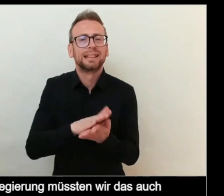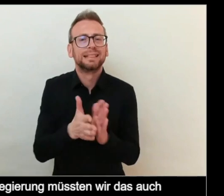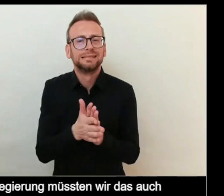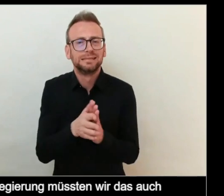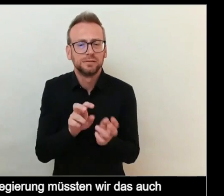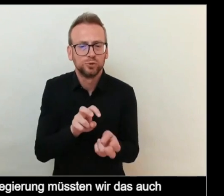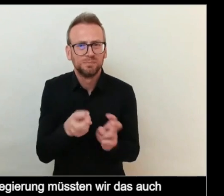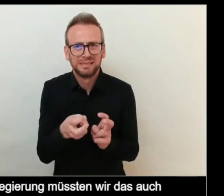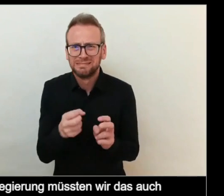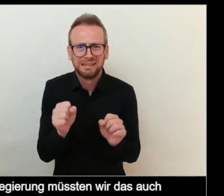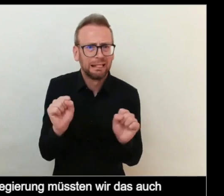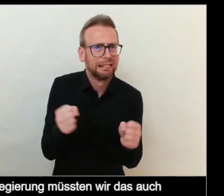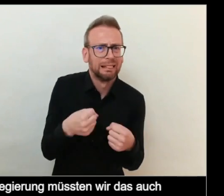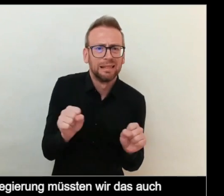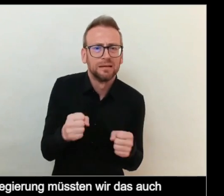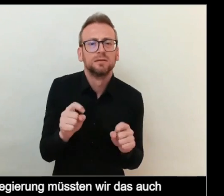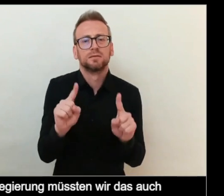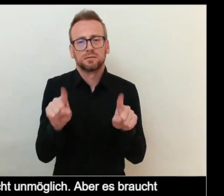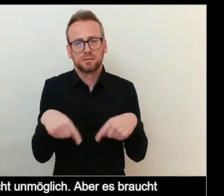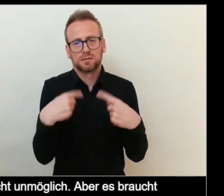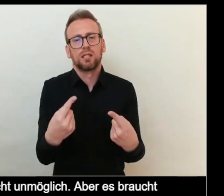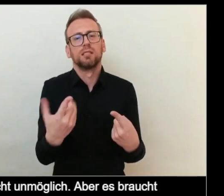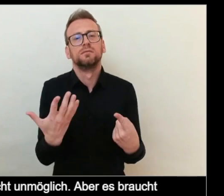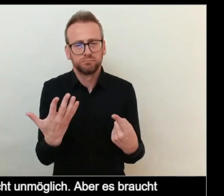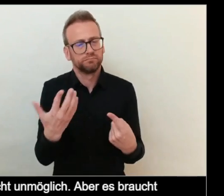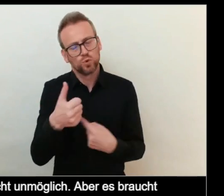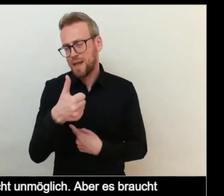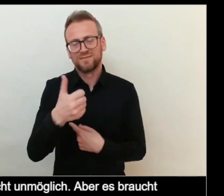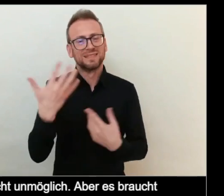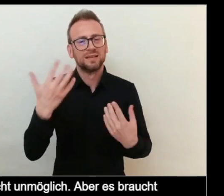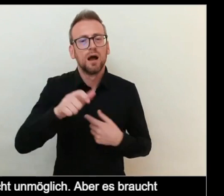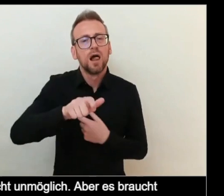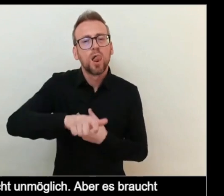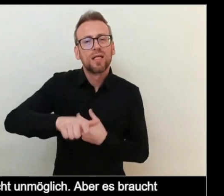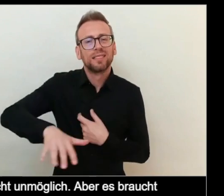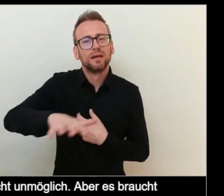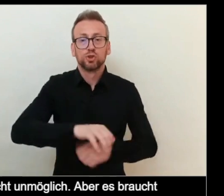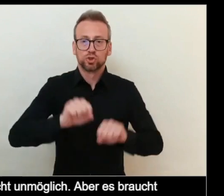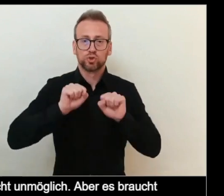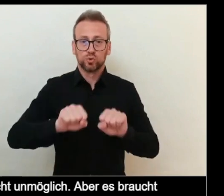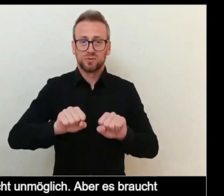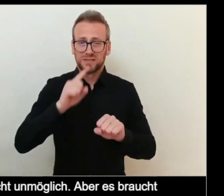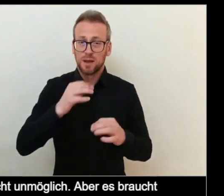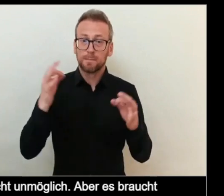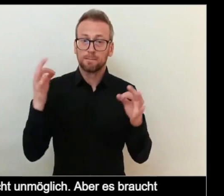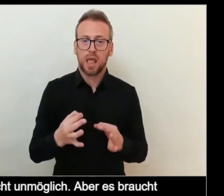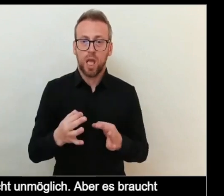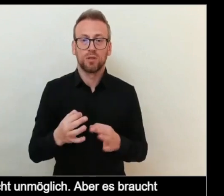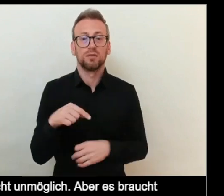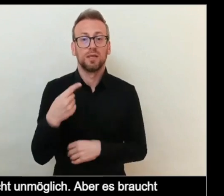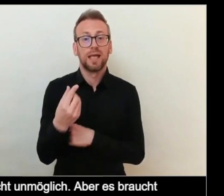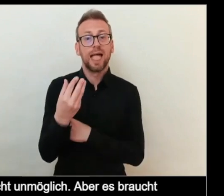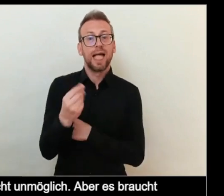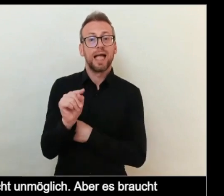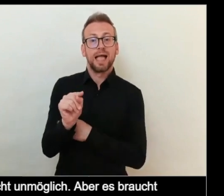dass dann der Bund eben auch die Rechtsgrundlagen wiederum anpassen müsste. Aber das ist reine Spekulation. Aktuell arbeiten wir mit dem, was wir haben. Deshalb